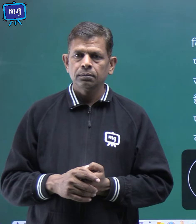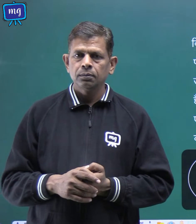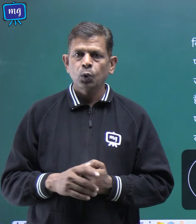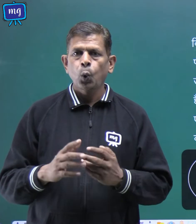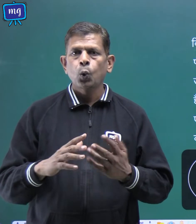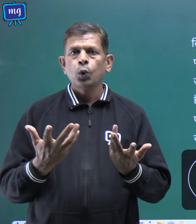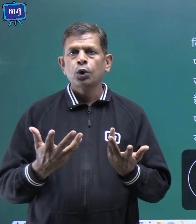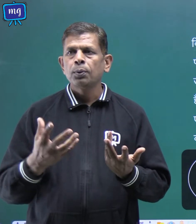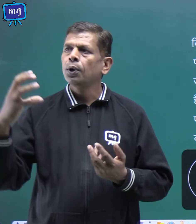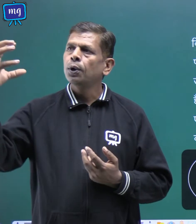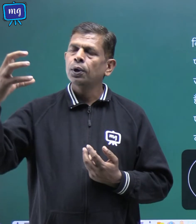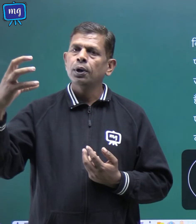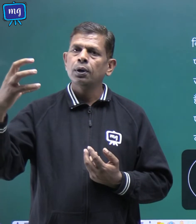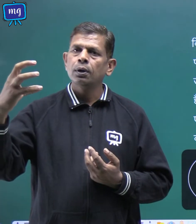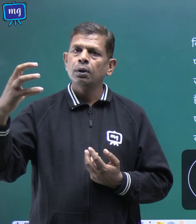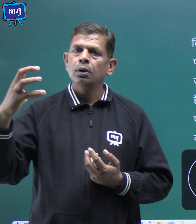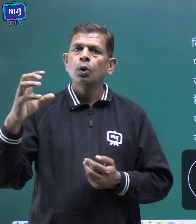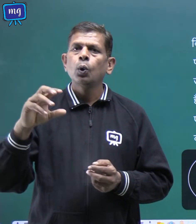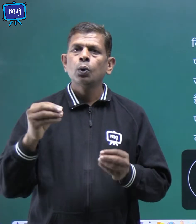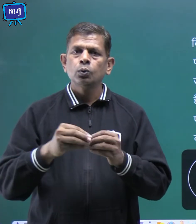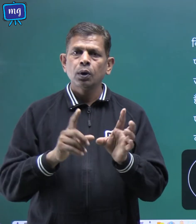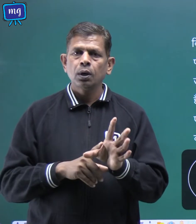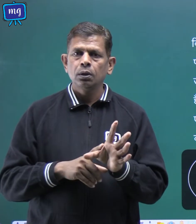किसी भी ग्रह द्वारा